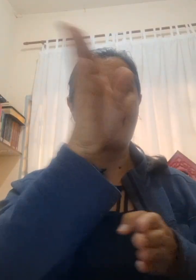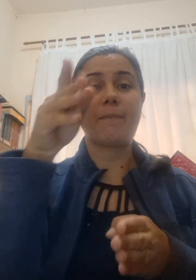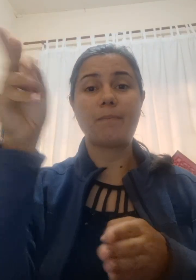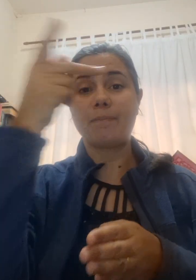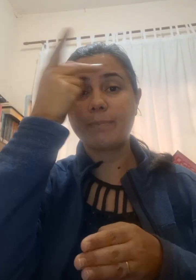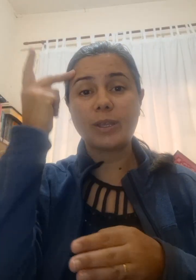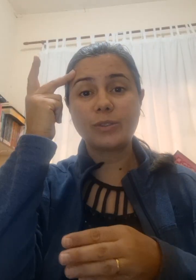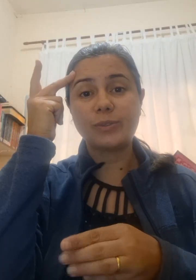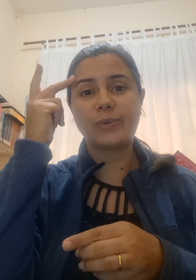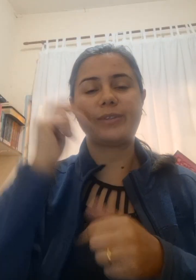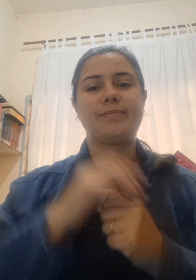mandar pessoas,